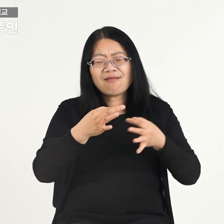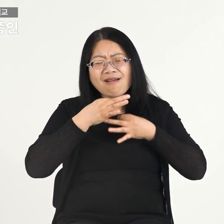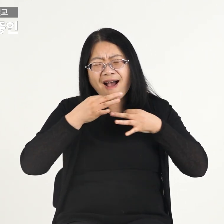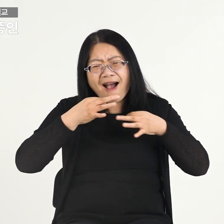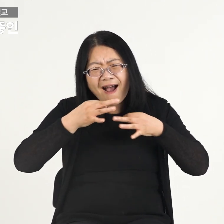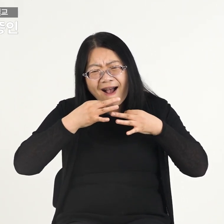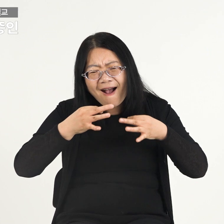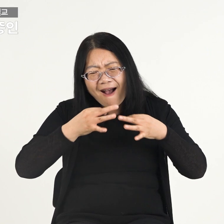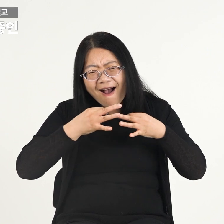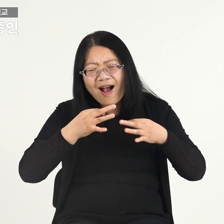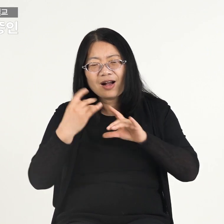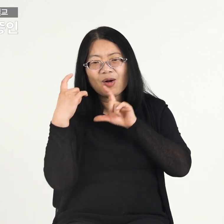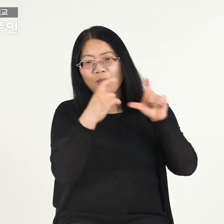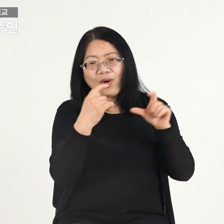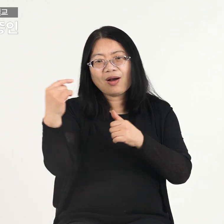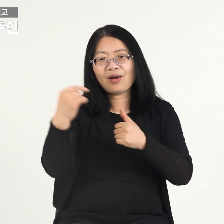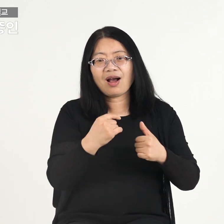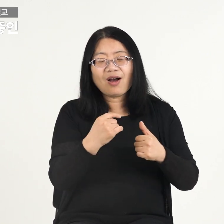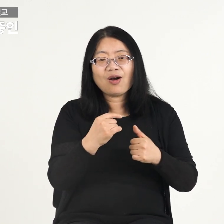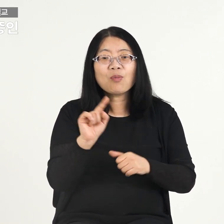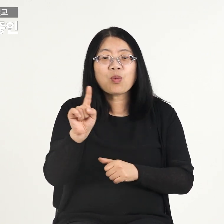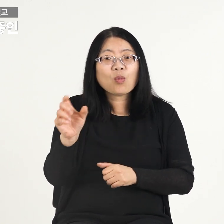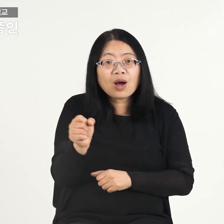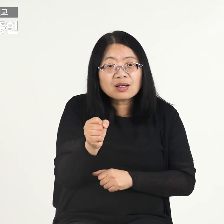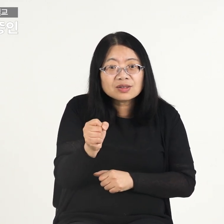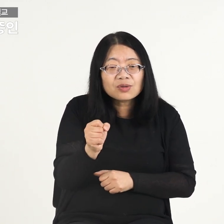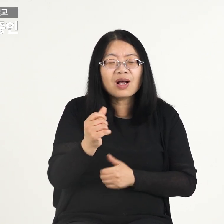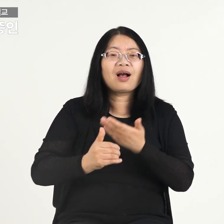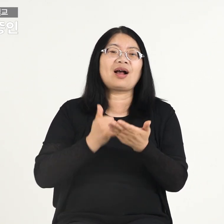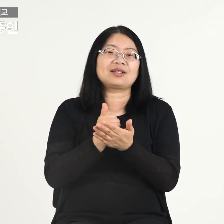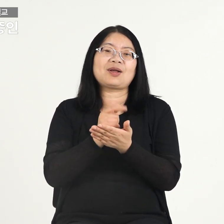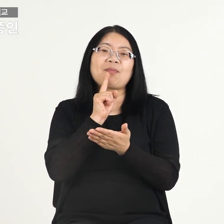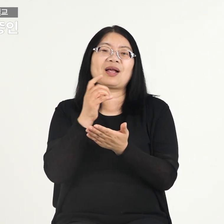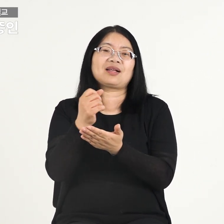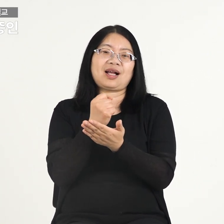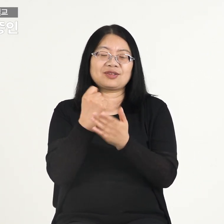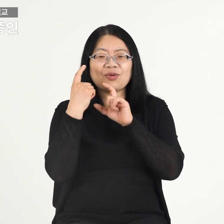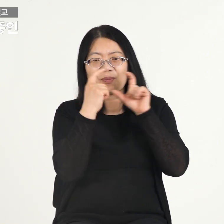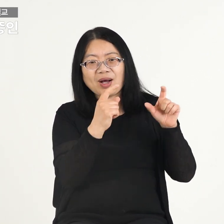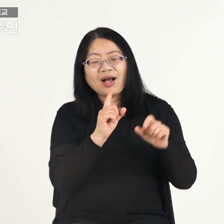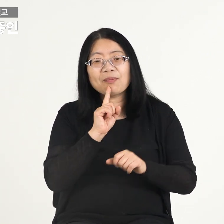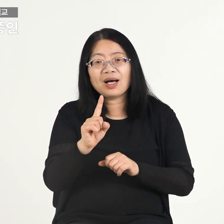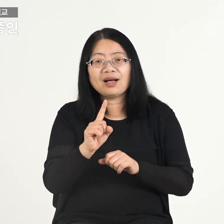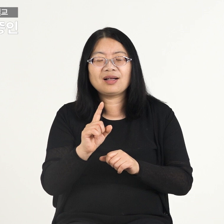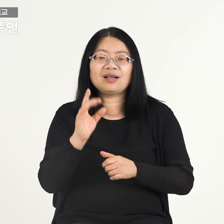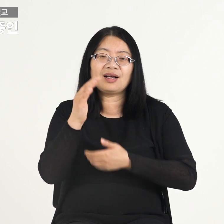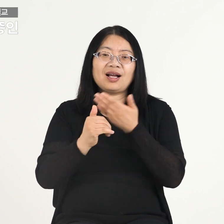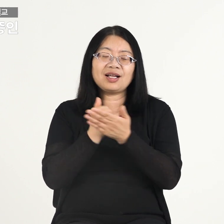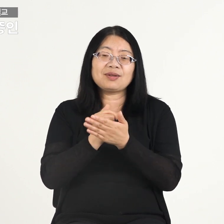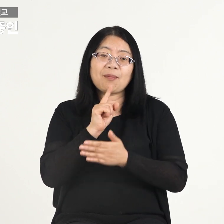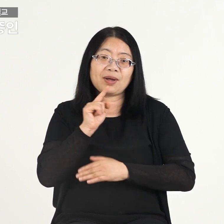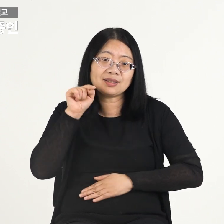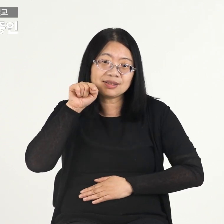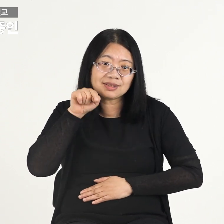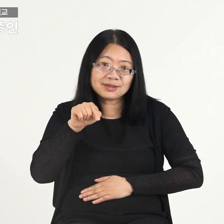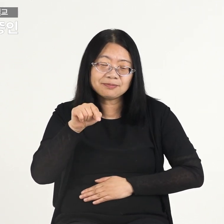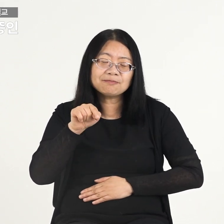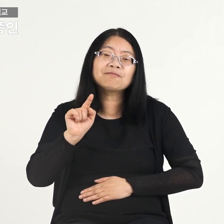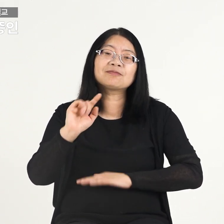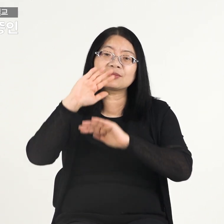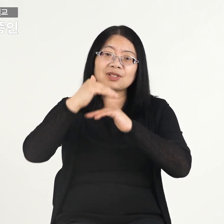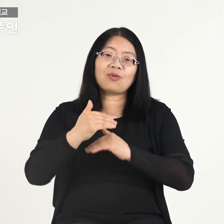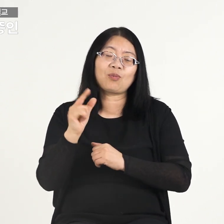외치고 선포하라 그 말이에요. 뭘로? 하나님의 말씀으로. 그 말씀은 어떤